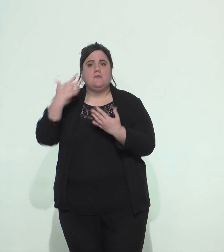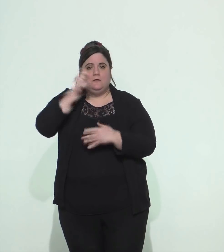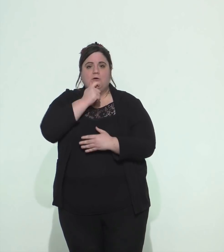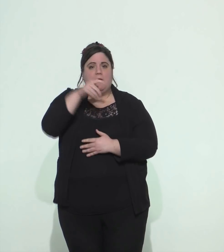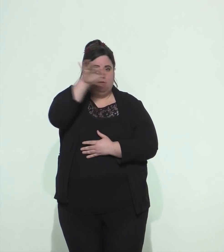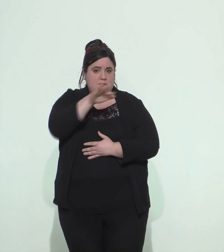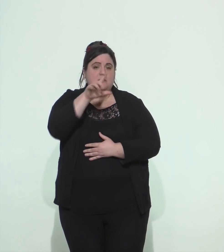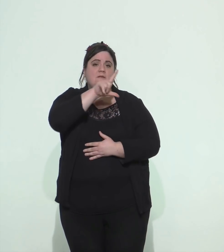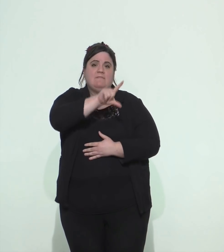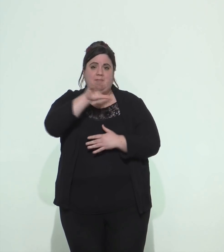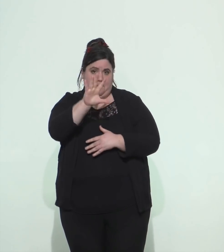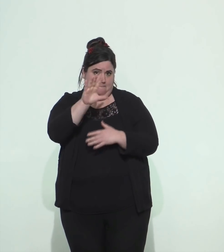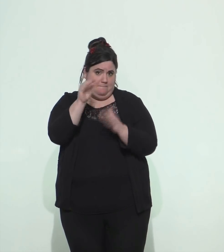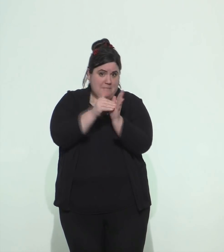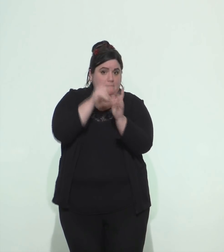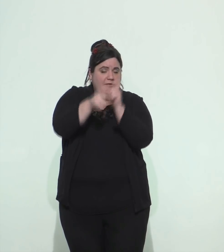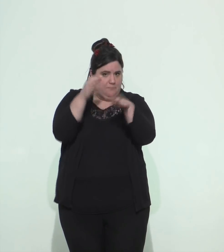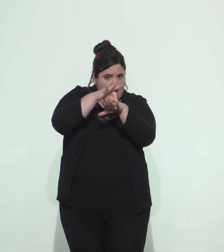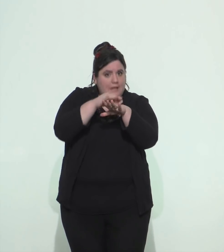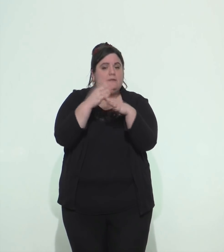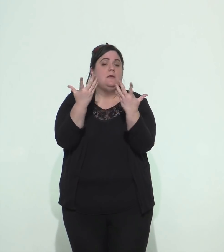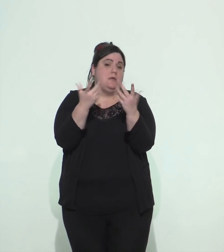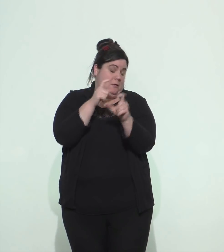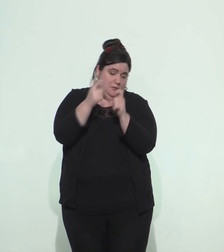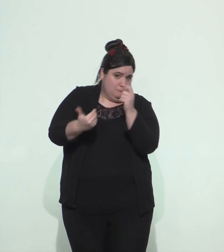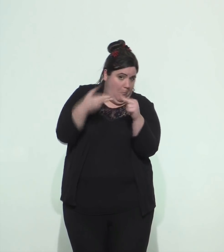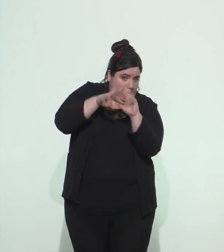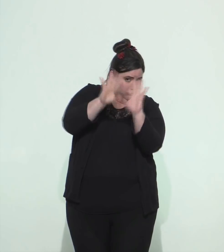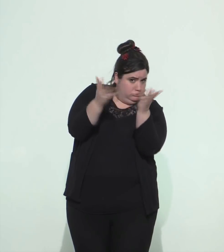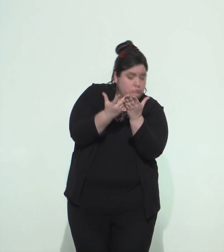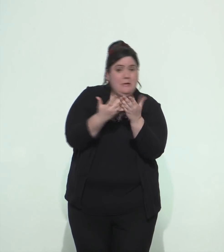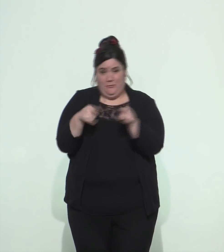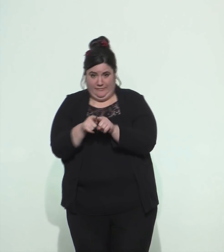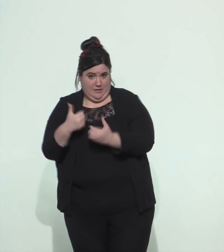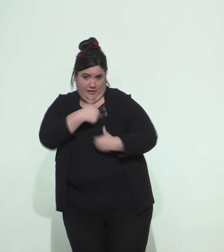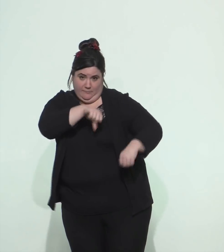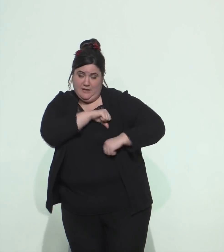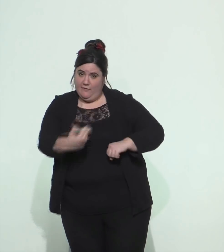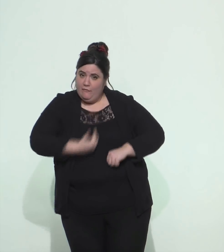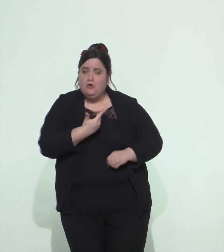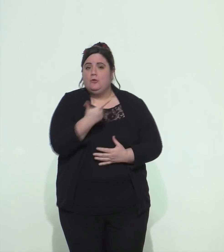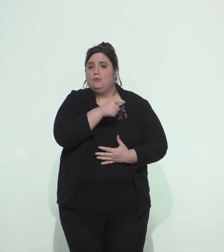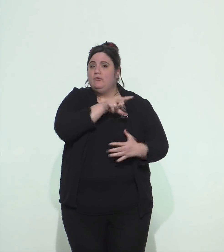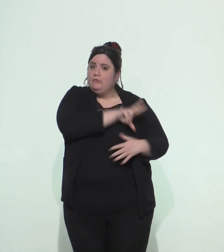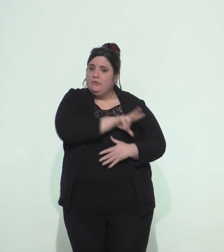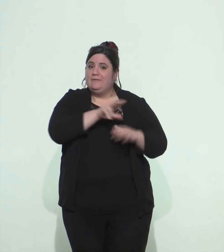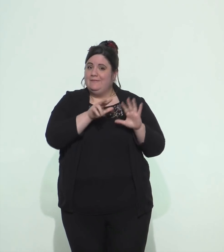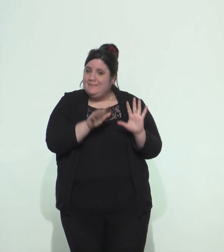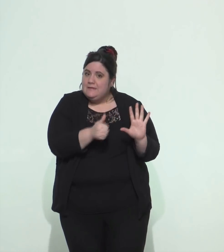26 000 décès, est aussi très touché, de même que l'Espagne, qui enregistre 239 639 cas et